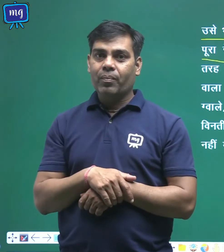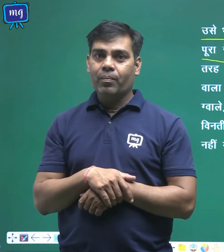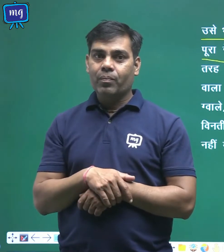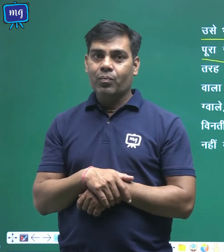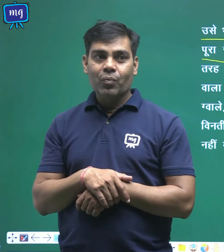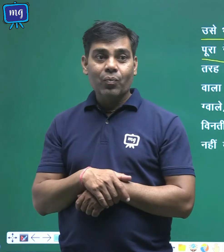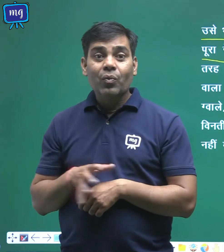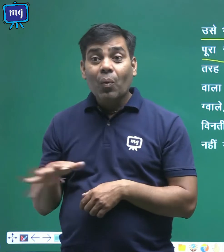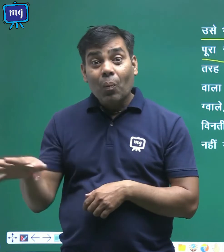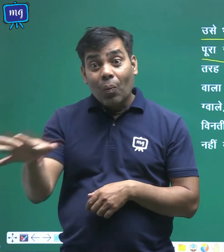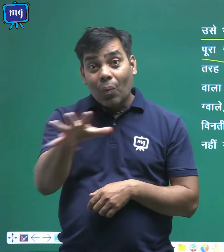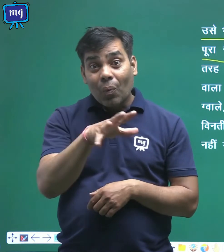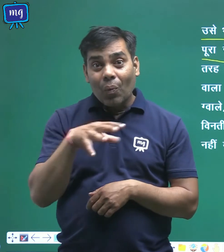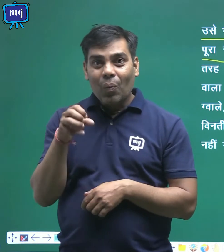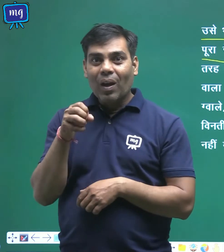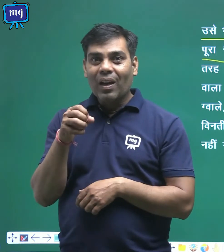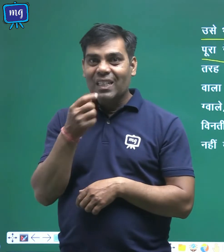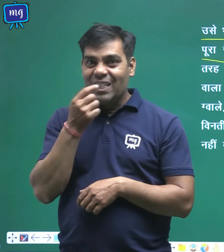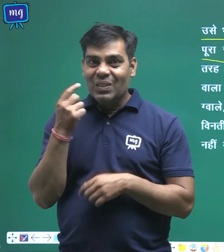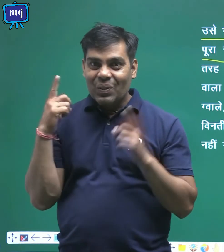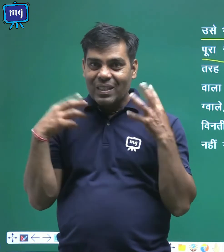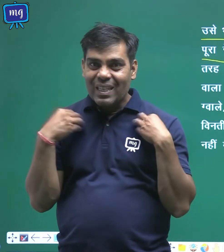पूरा रेवड़ ही मांग रहा था।